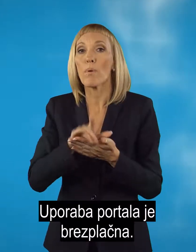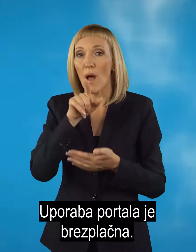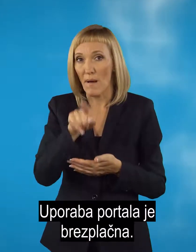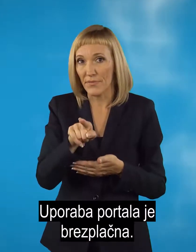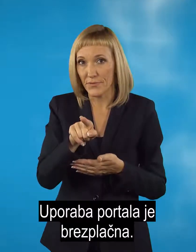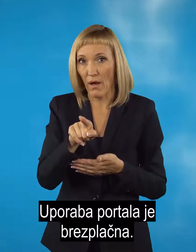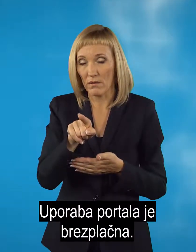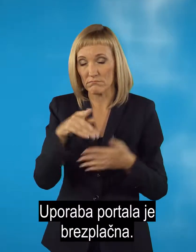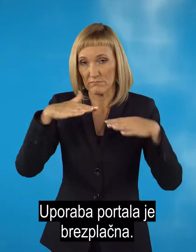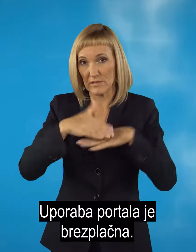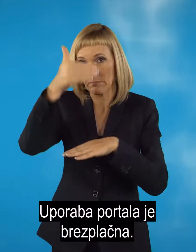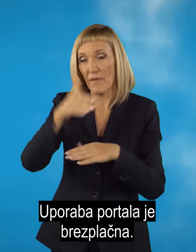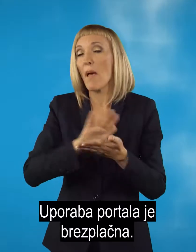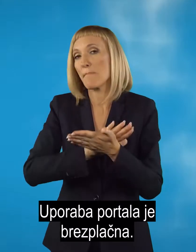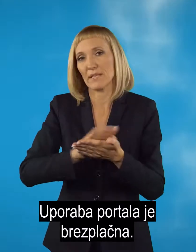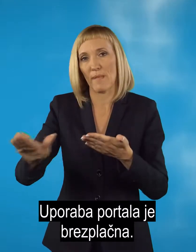Uporaba portala je brezplačna.